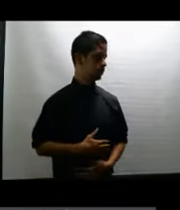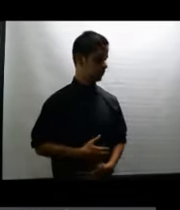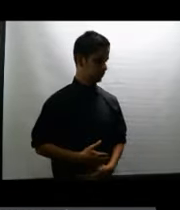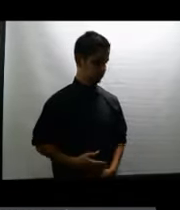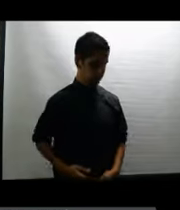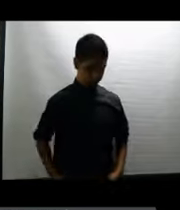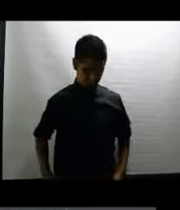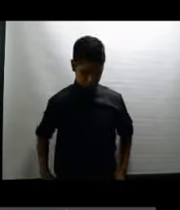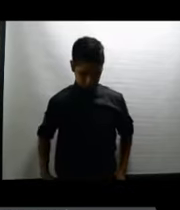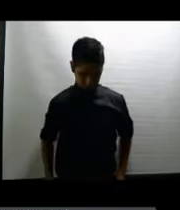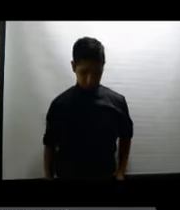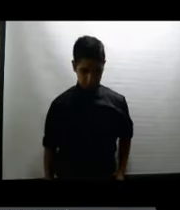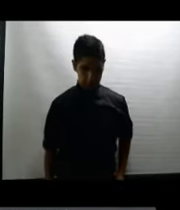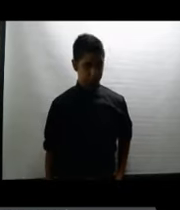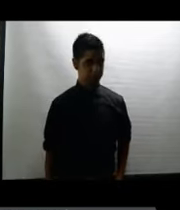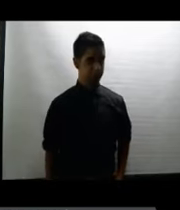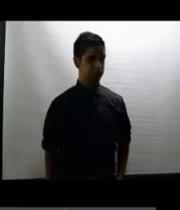más.